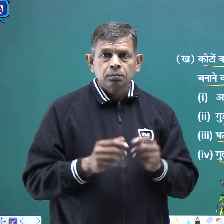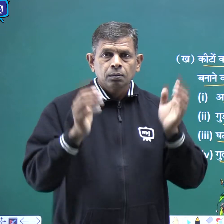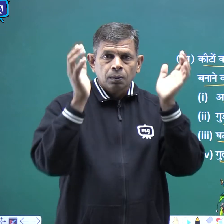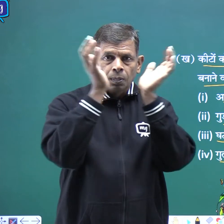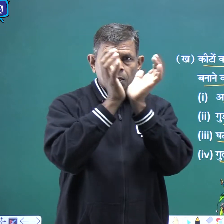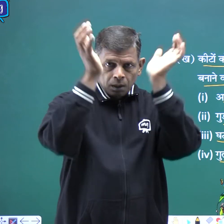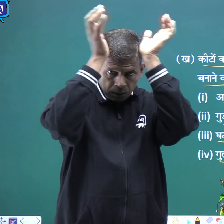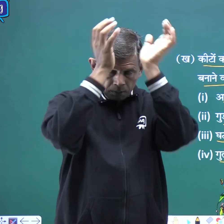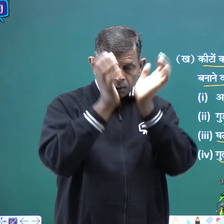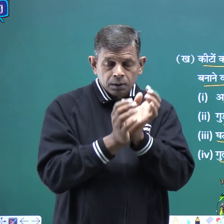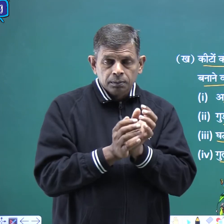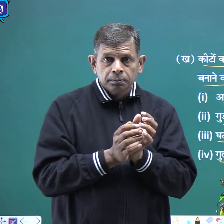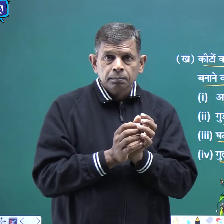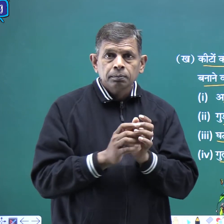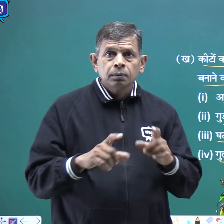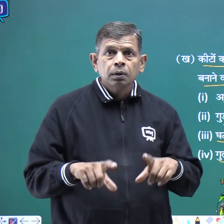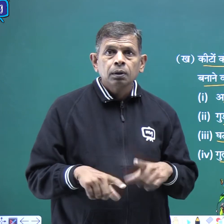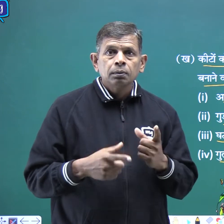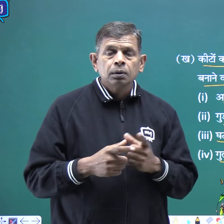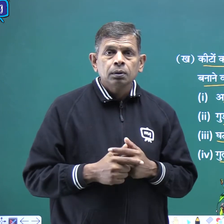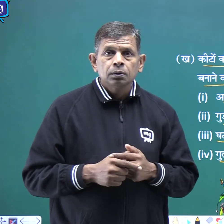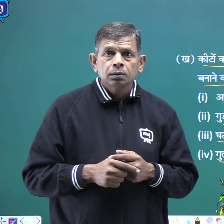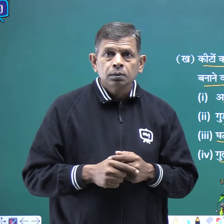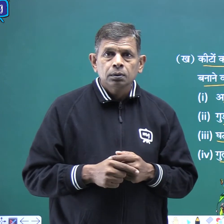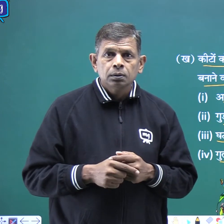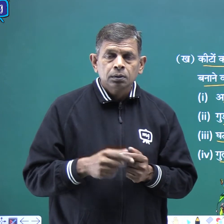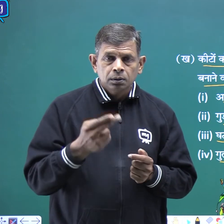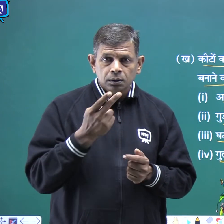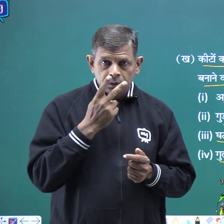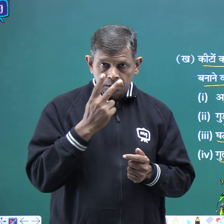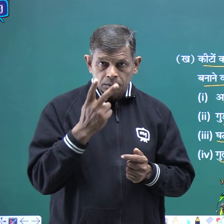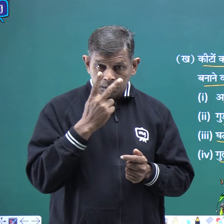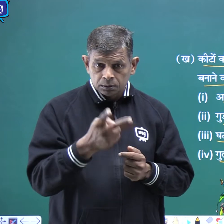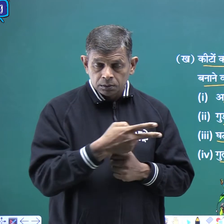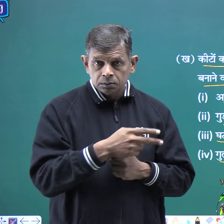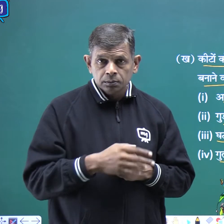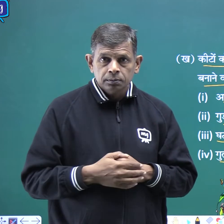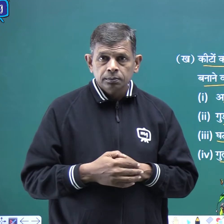घटपर्णी या पिचर पादप। चित्र में देख रहे हो ना।